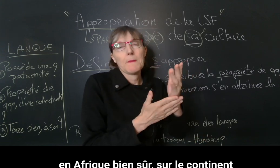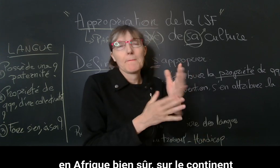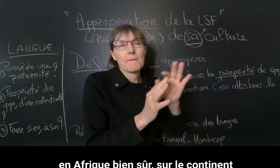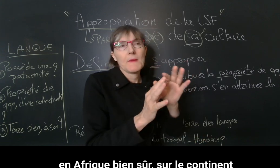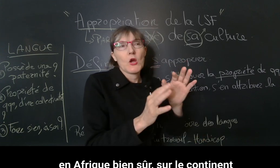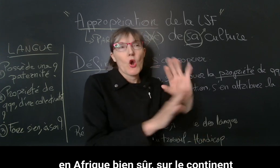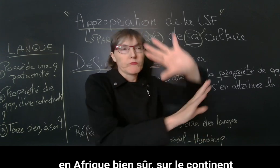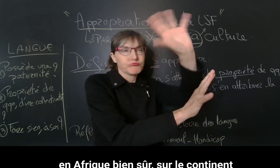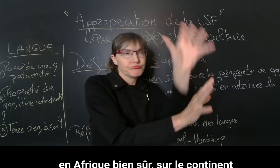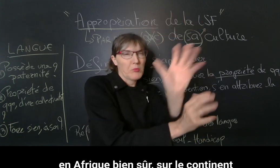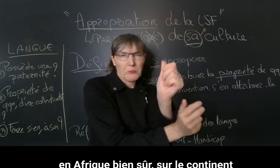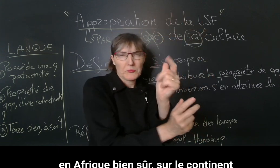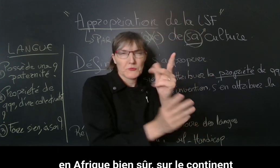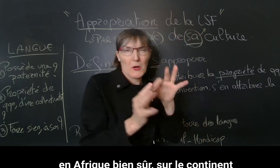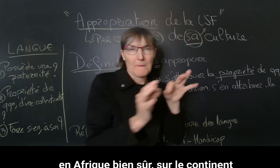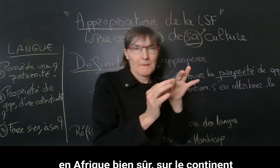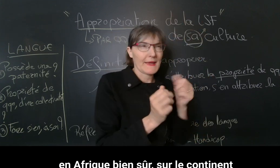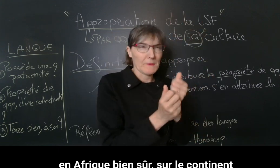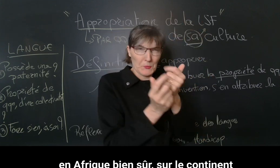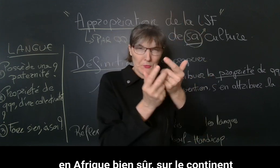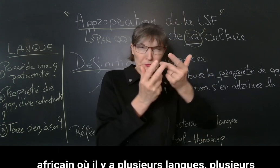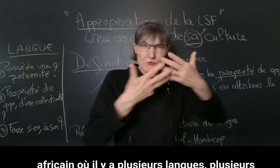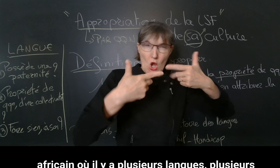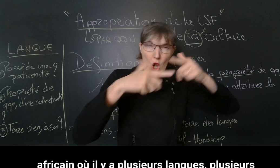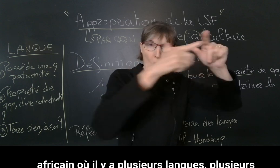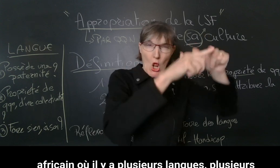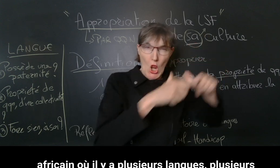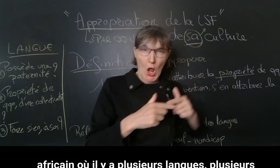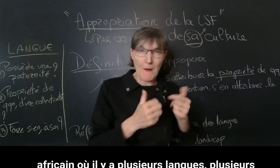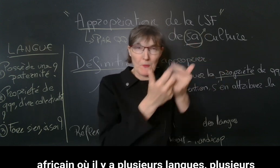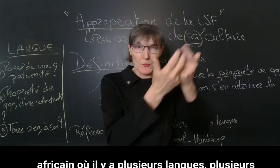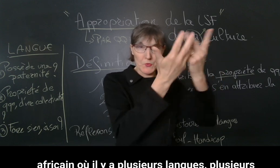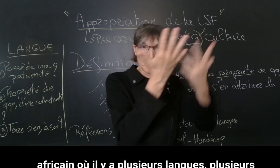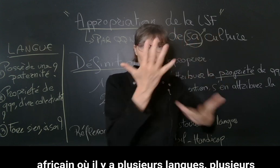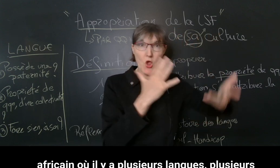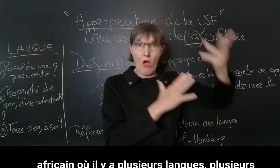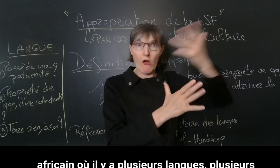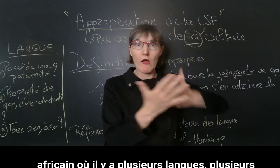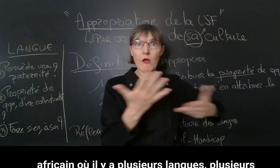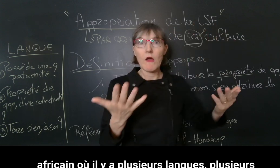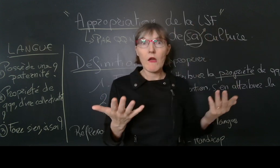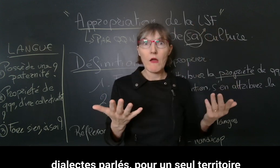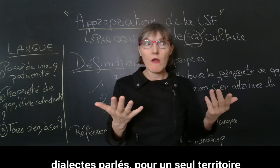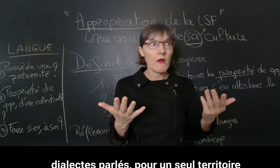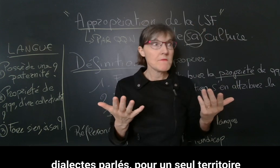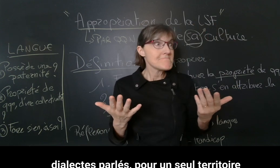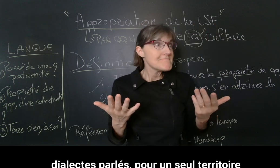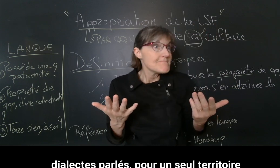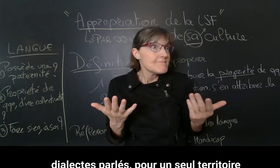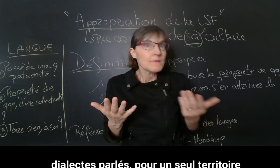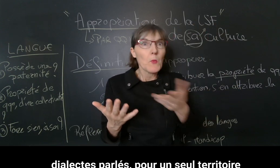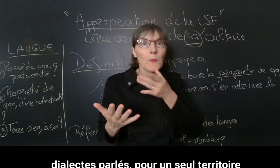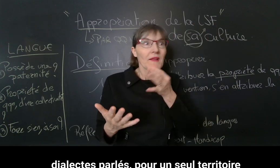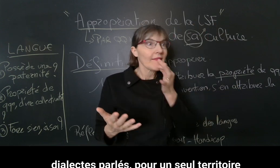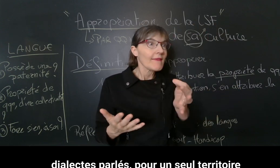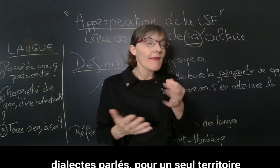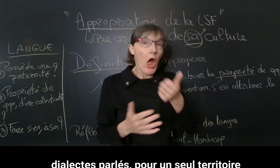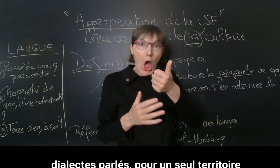afrique bien sûr sur le continent africain où il ya plusieurs langues plusieurs dialectes parlé pour un seul